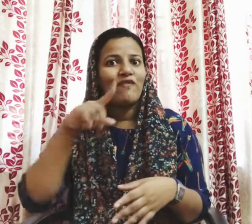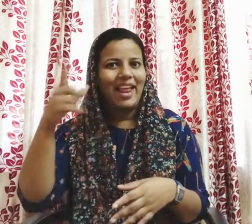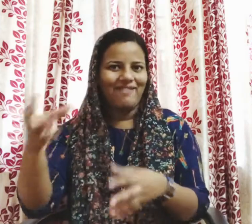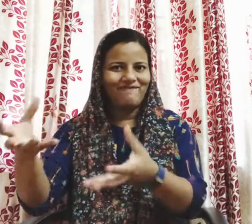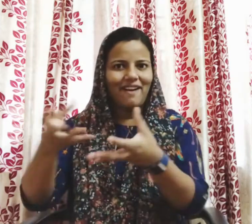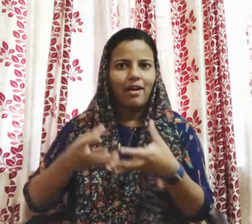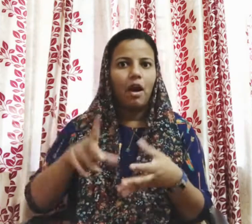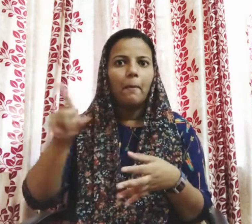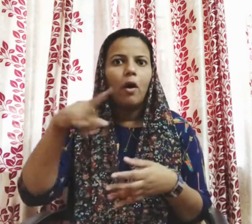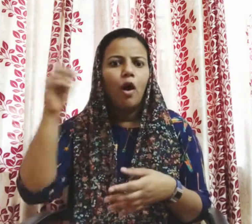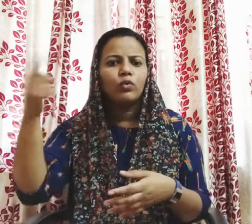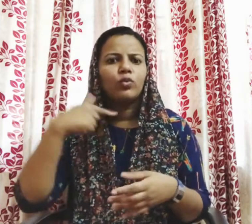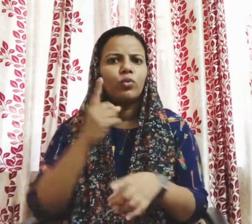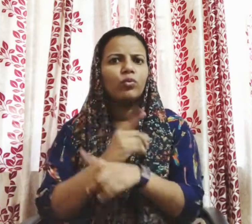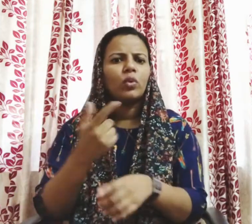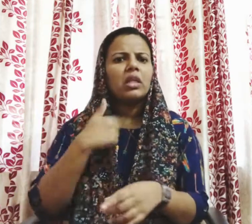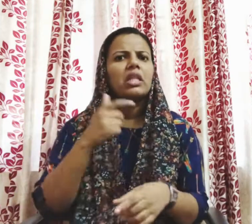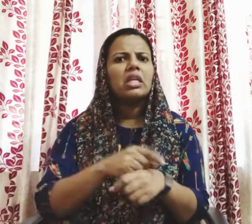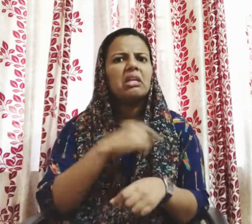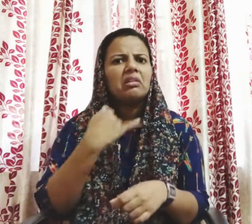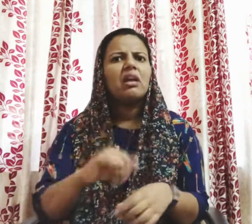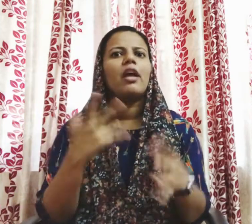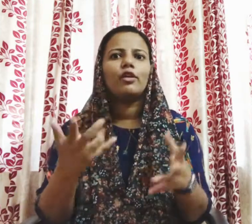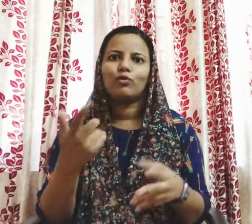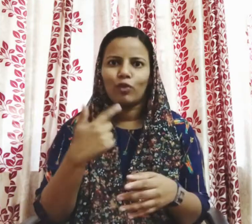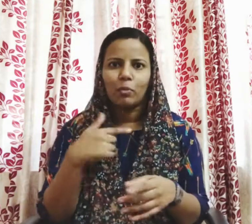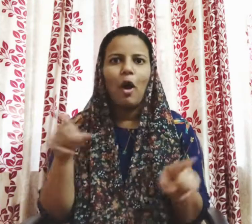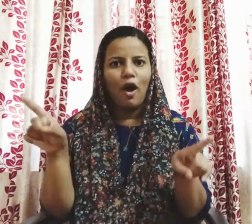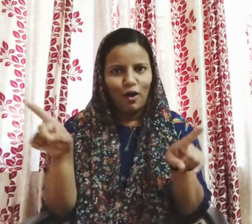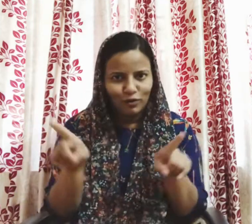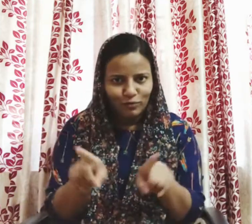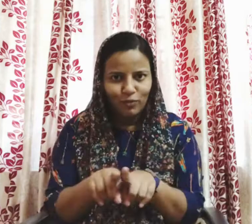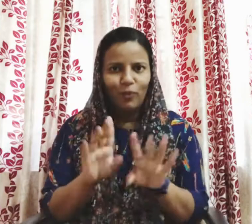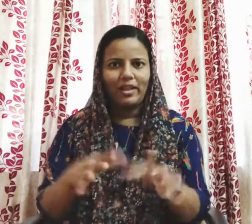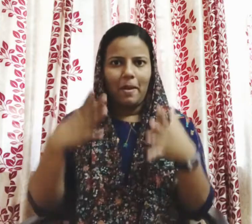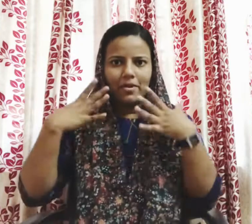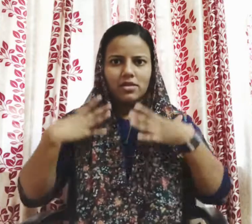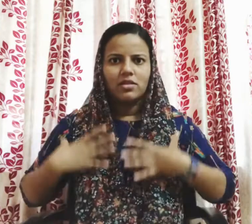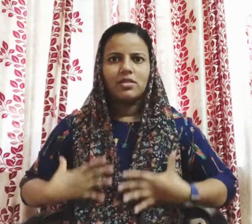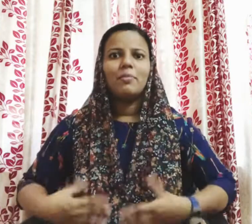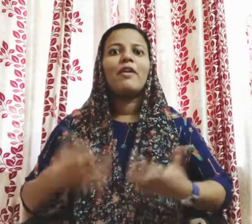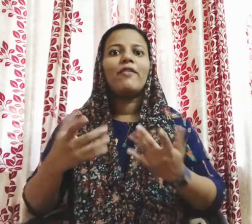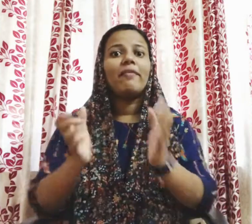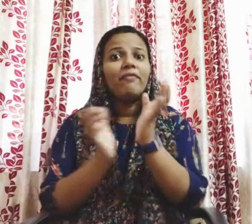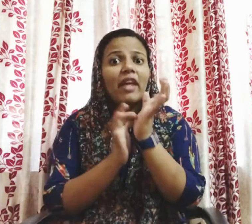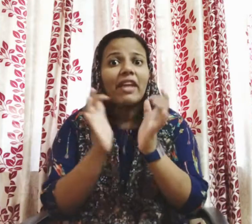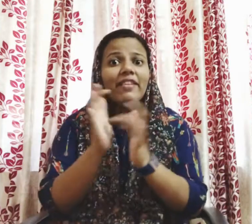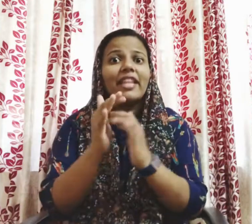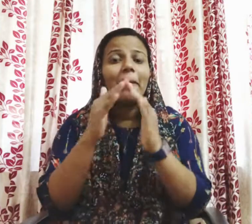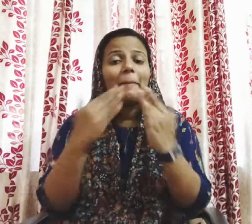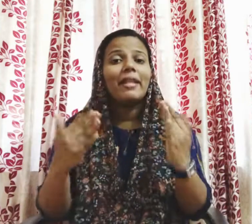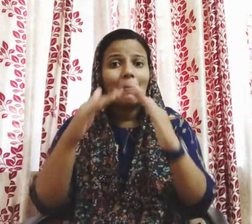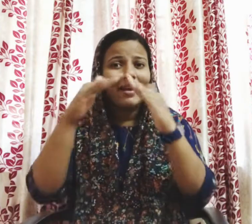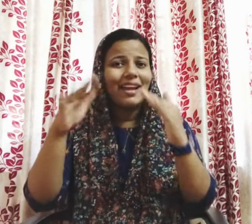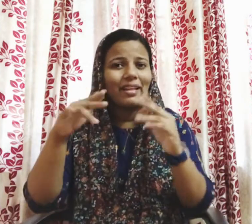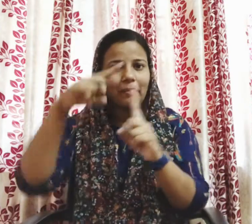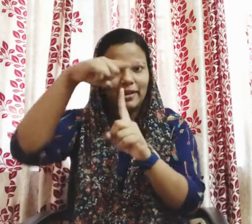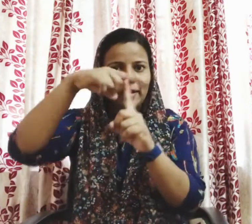നമ്മളോട് ചോദിക്കും, നിങ്ങളെന്താ അങ്ങനെ ചെയ്യുന്നത്? ഇതുപോലെ തന്നെ നമ്മുടെ ശരീരമെന്ന് പറയുന്നത് ദൈവത്തിൻ്റെ മന്ദിരമാണ്. ഇത് ദൈവം